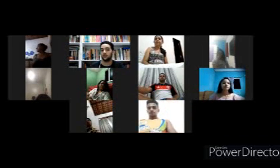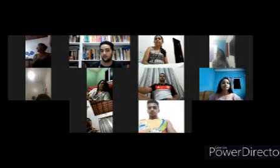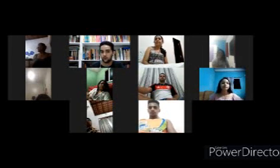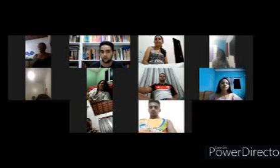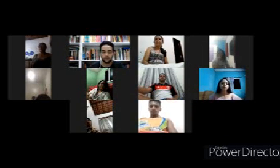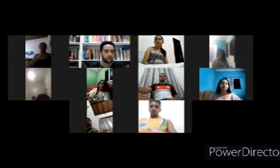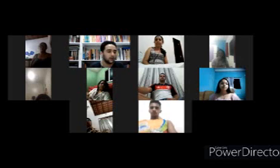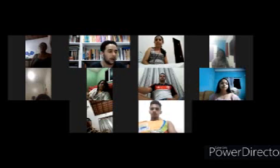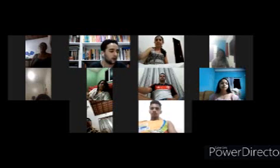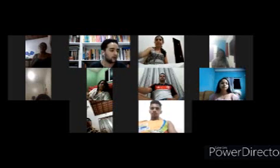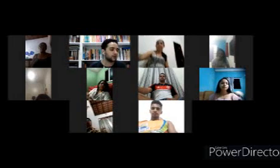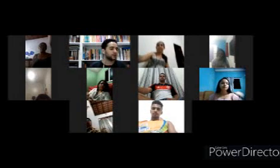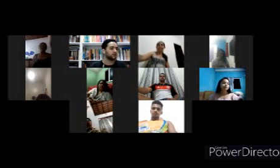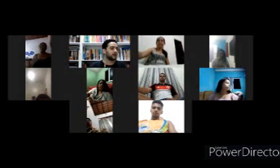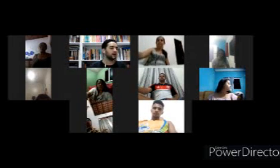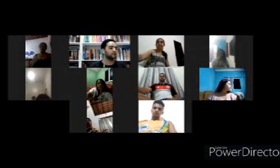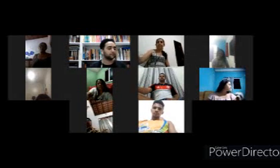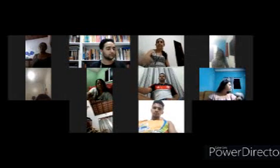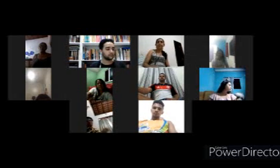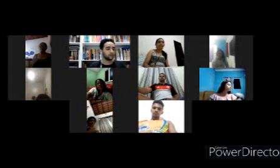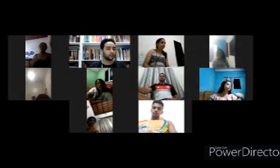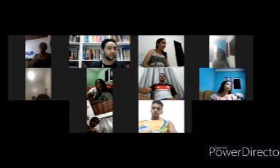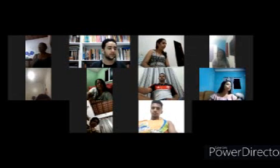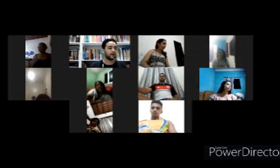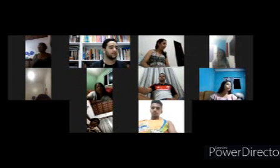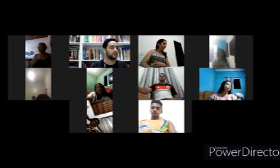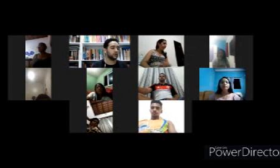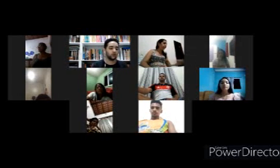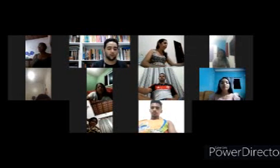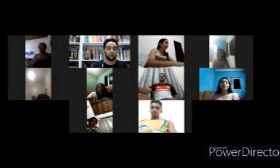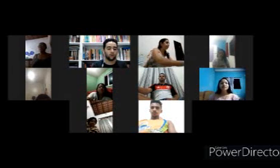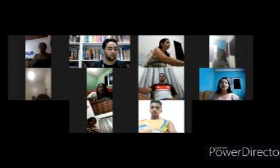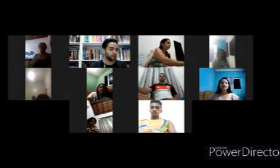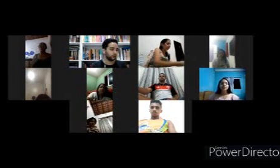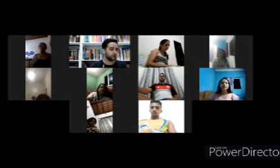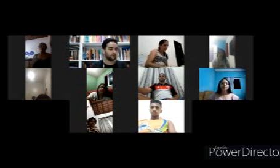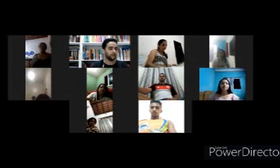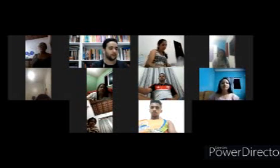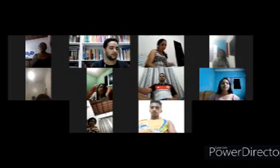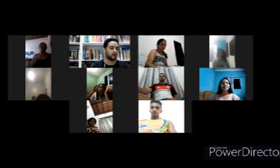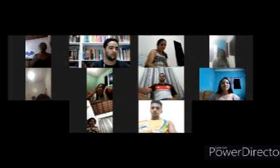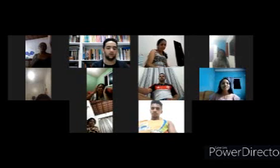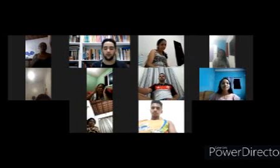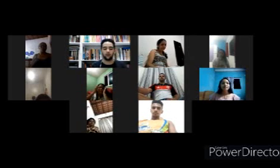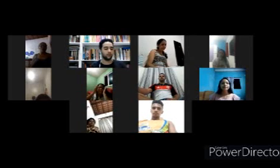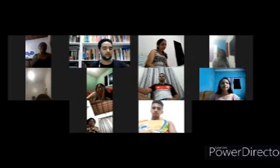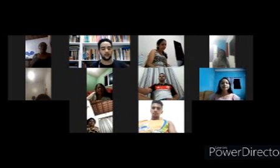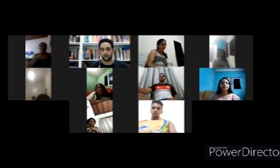tinha visto. Agora a gente vai para os sinais de hoje, que são os sinais